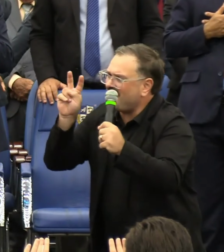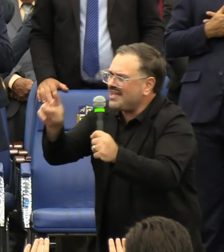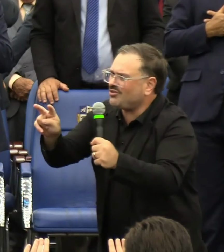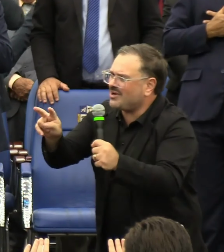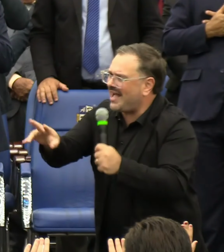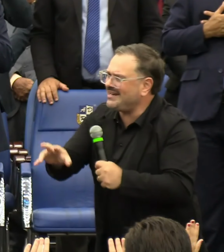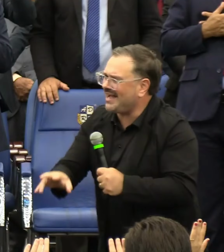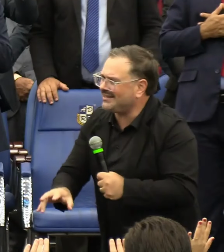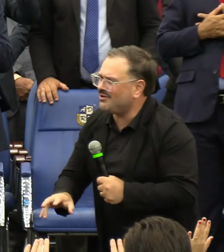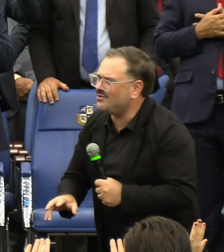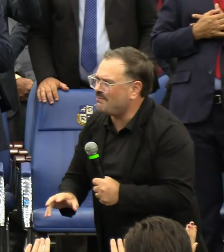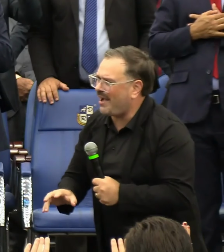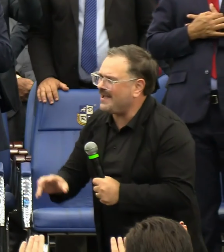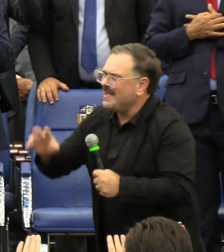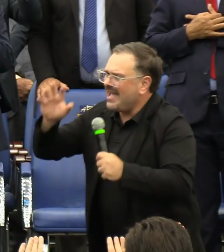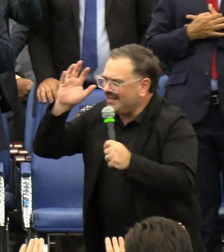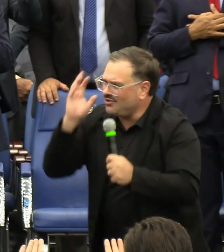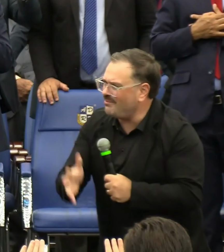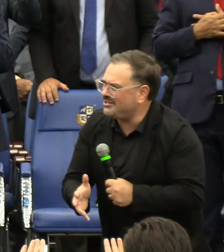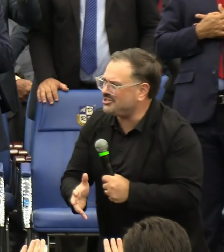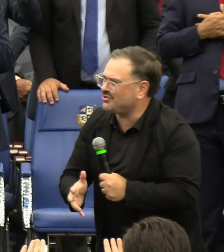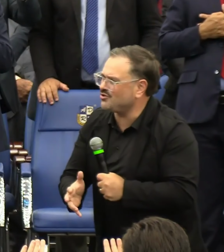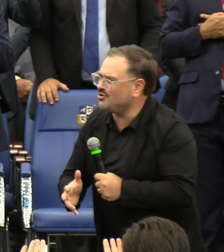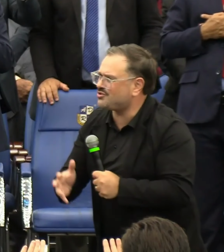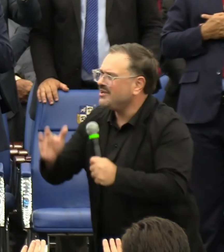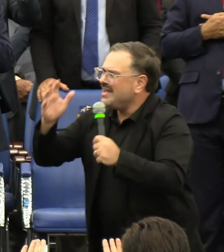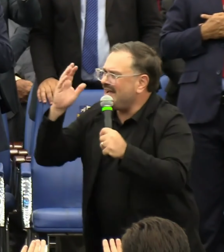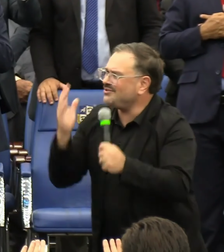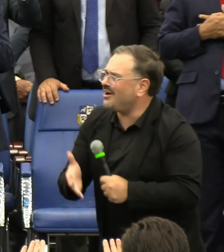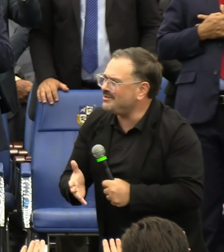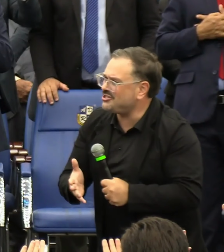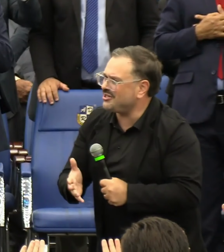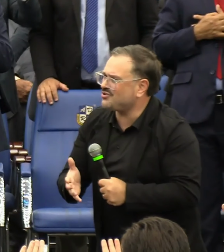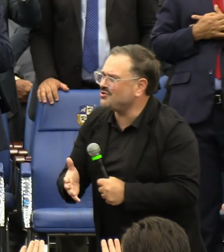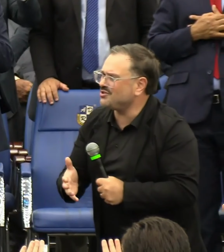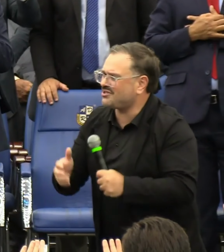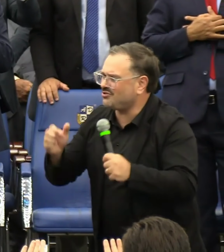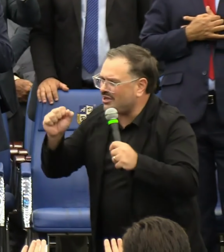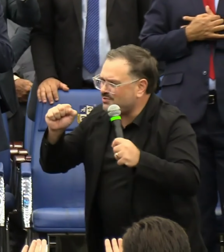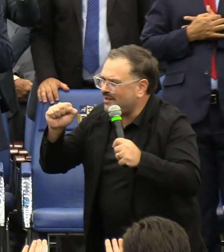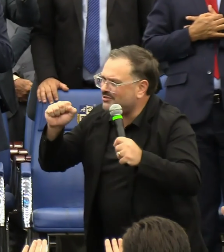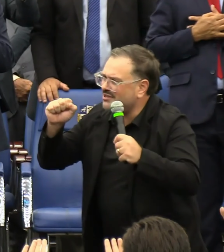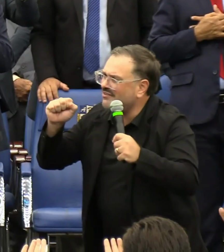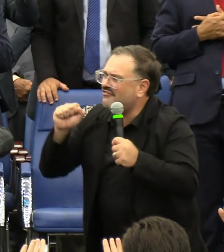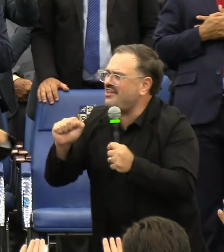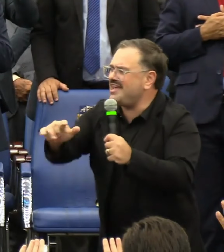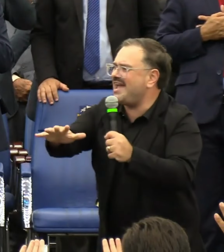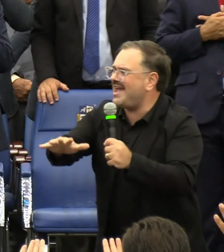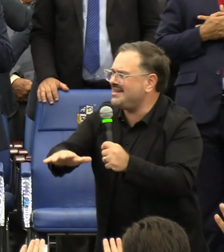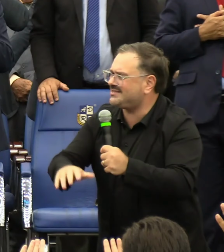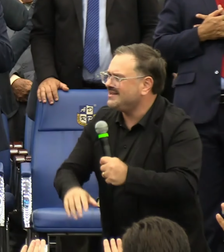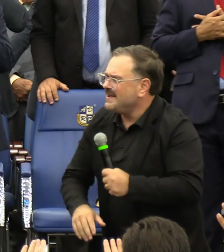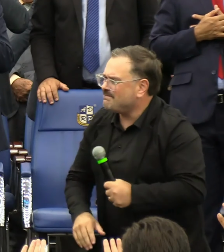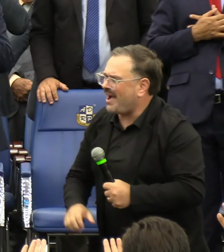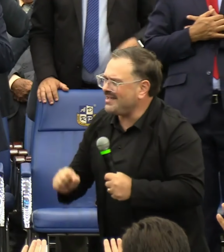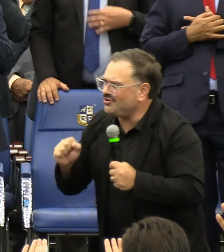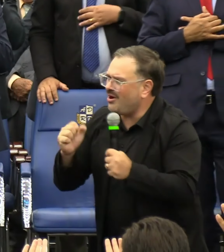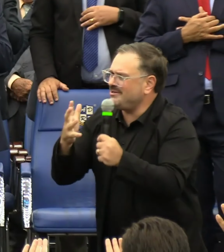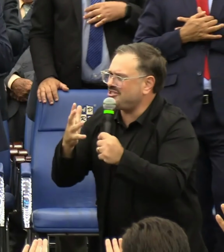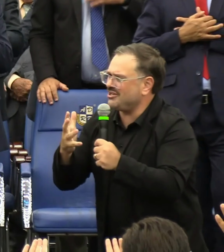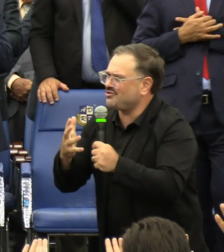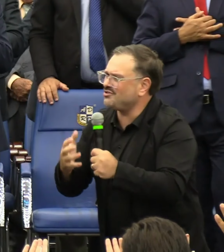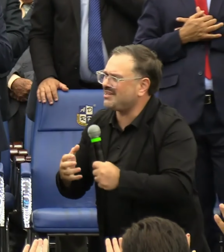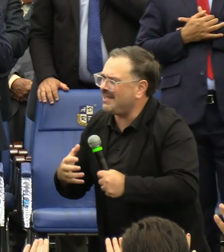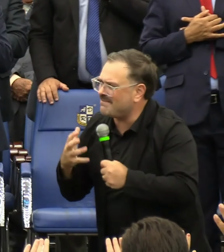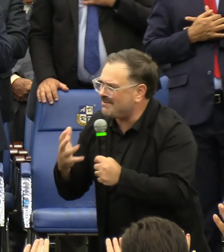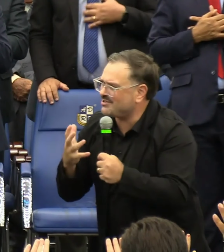Senhor venha tocar em cada um, Pai, em nome de Jesus, que o Teu Espírito envie eles, Pai, em nome